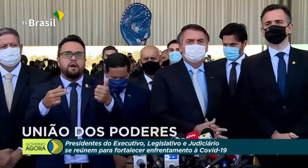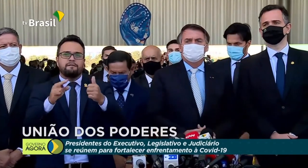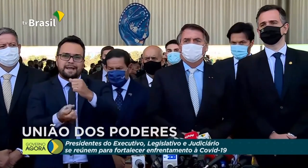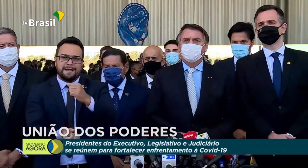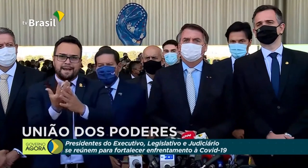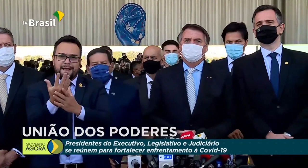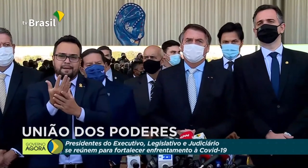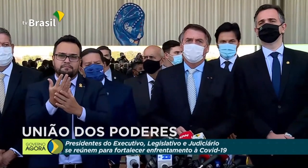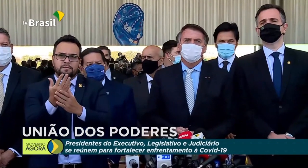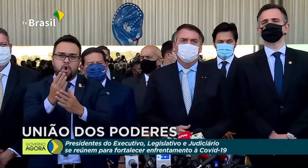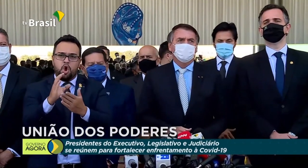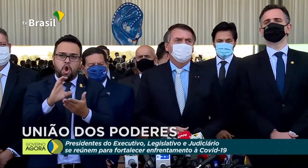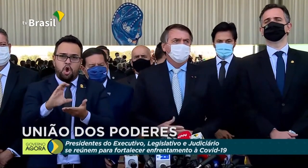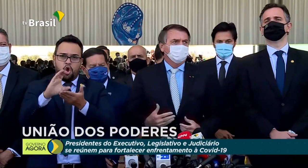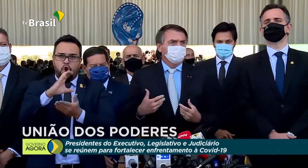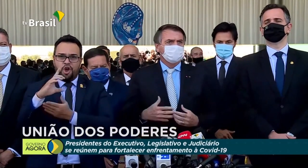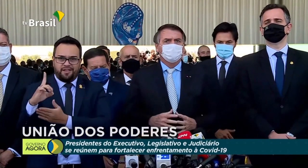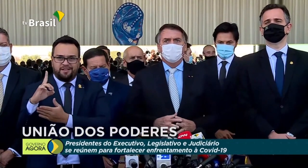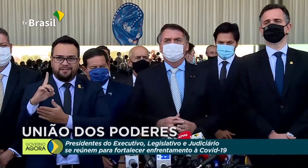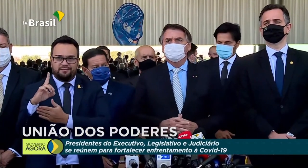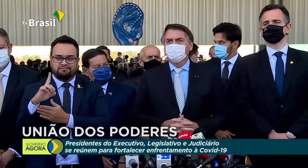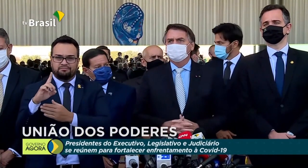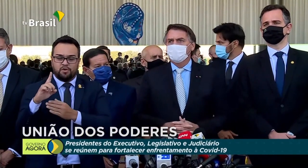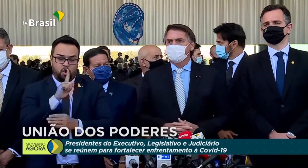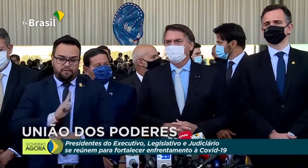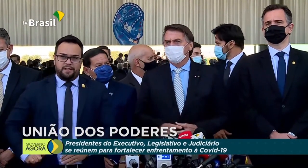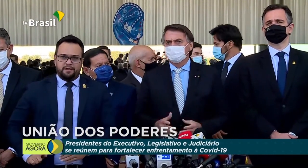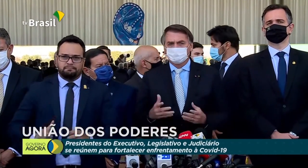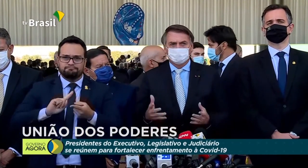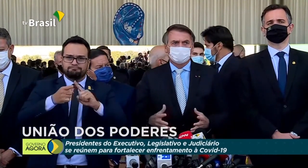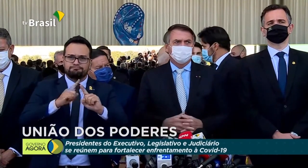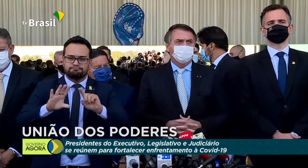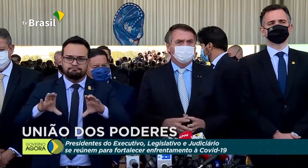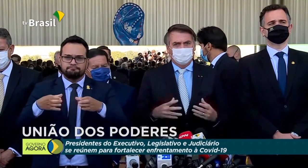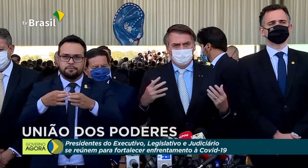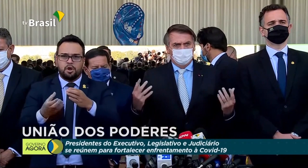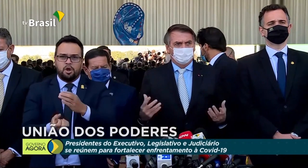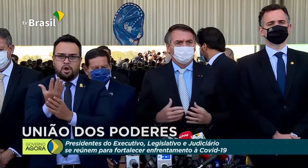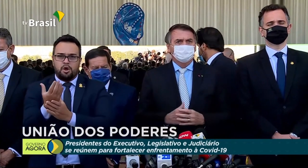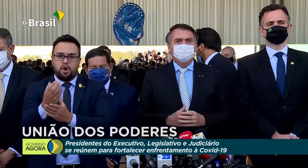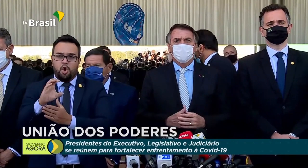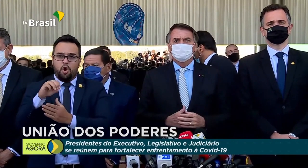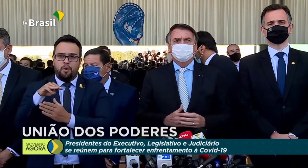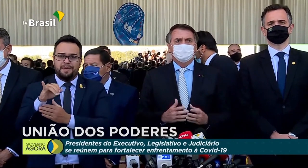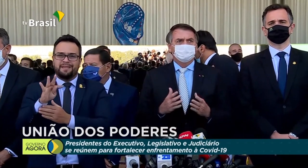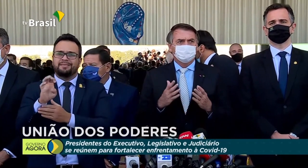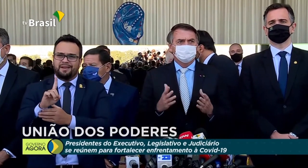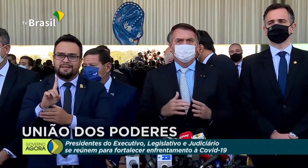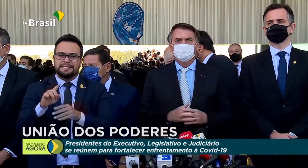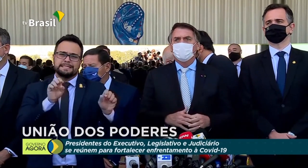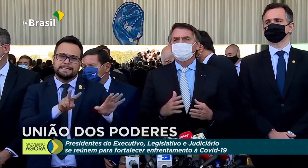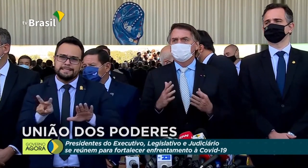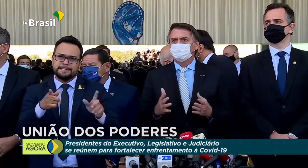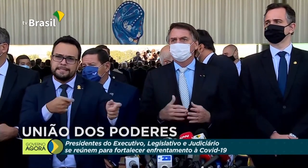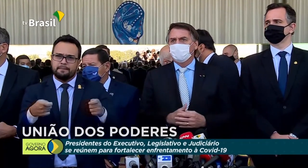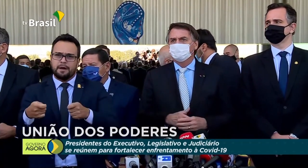senhor presidente do Senado Federal. Da nossa parte, um comitê que se reunirá toda semana com autoridades para